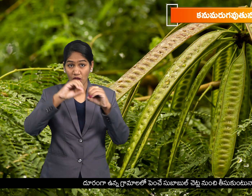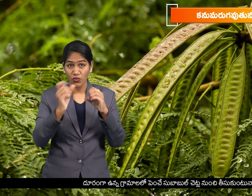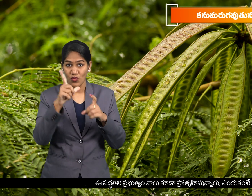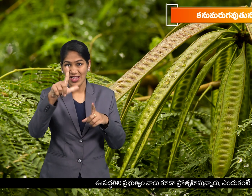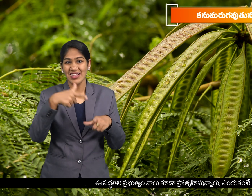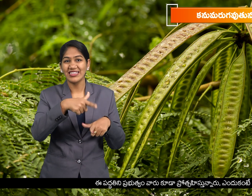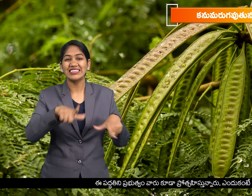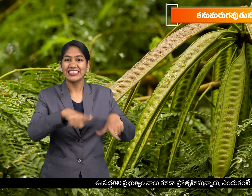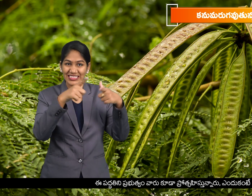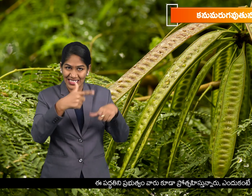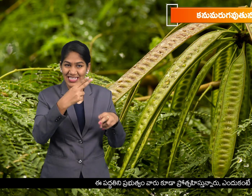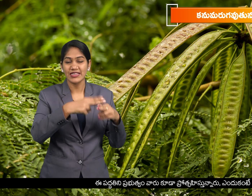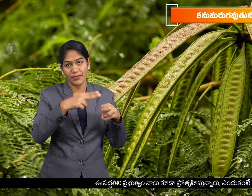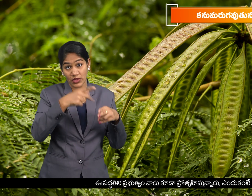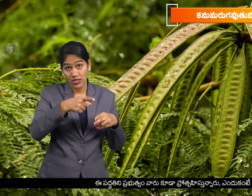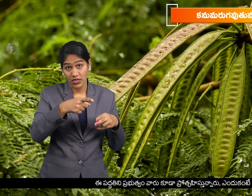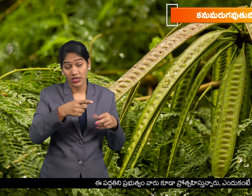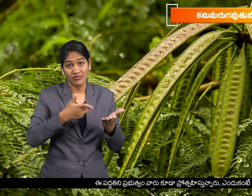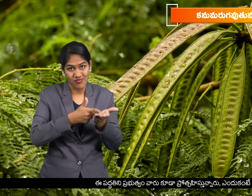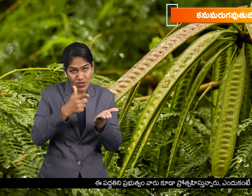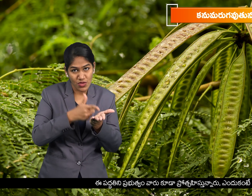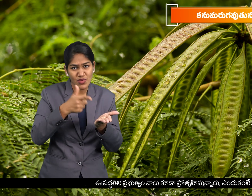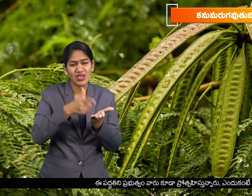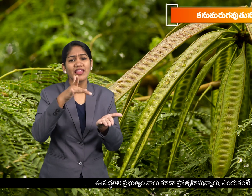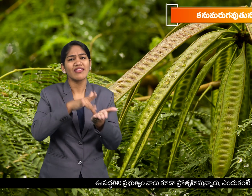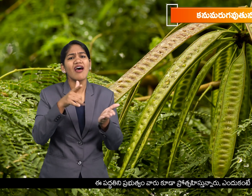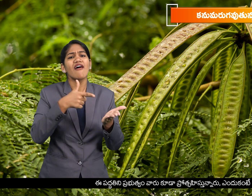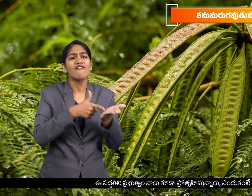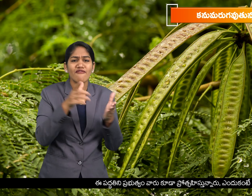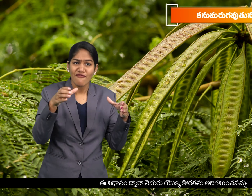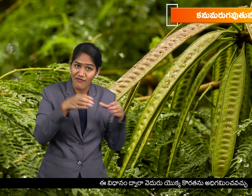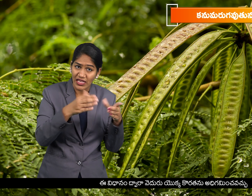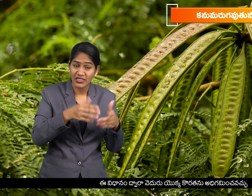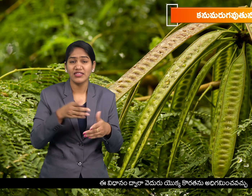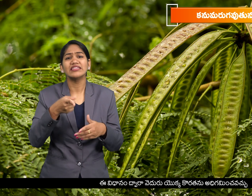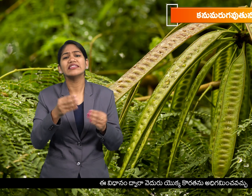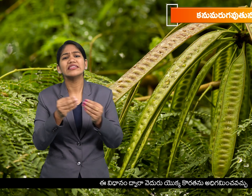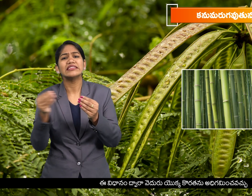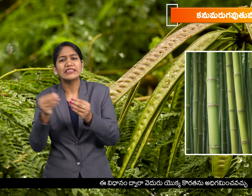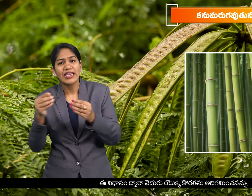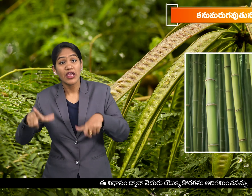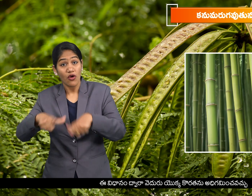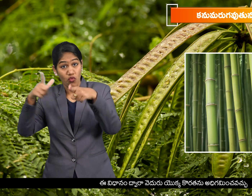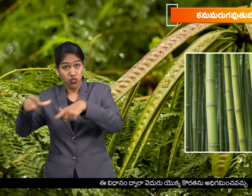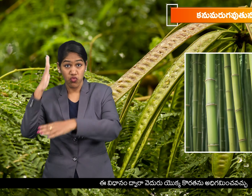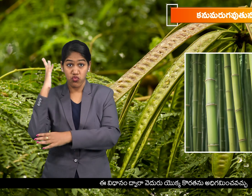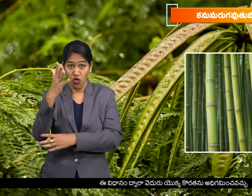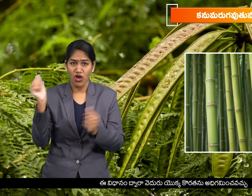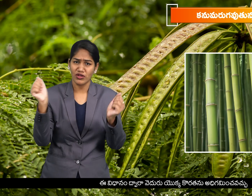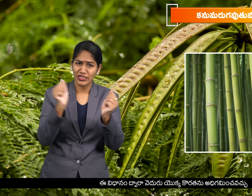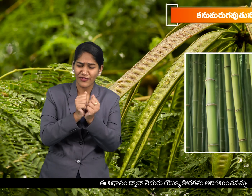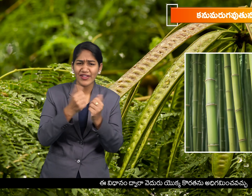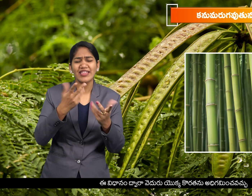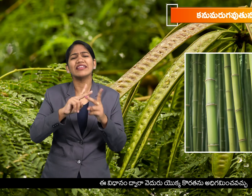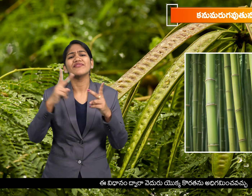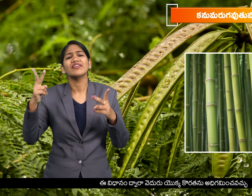తీసుకుంటున్నారు. ఈ పద్ధతిని ప్రభుత్వం వారు కూడా ప్రోత్సహిస్తున్నారు. ఎందుకంటే ఈ విధానం ద్వారా వెదురు యొక్క కొరత